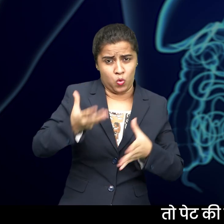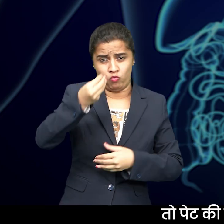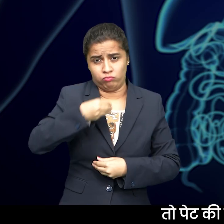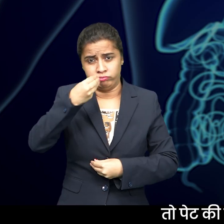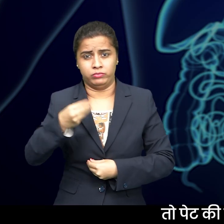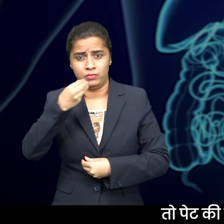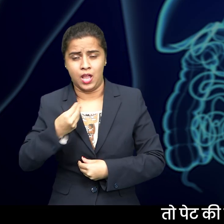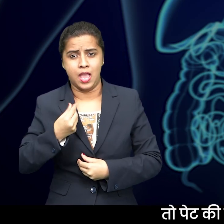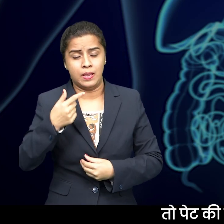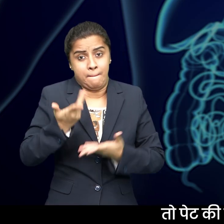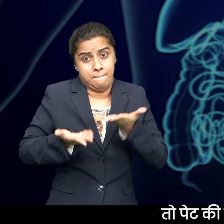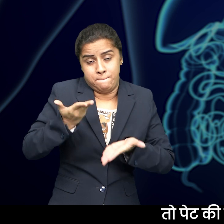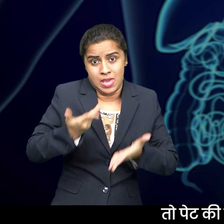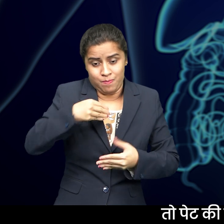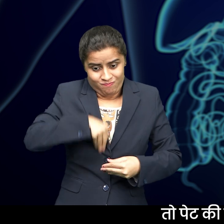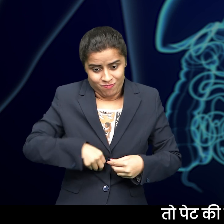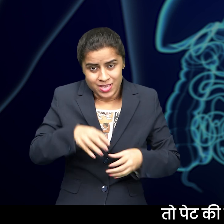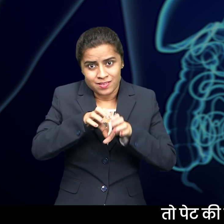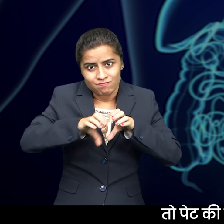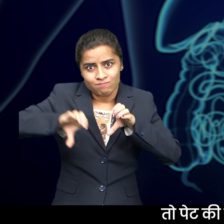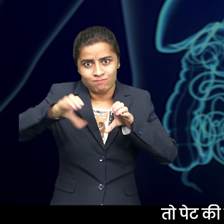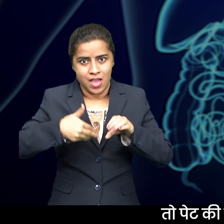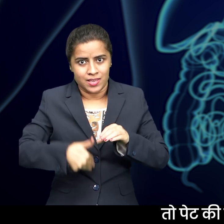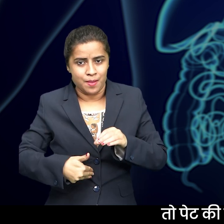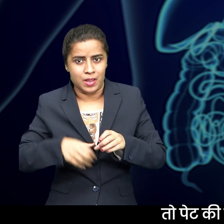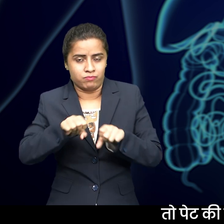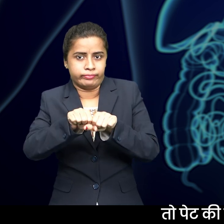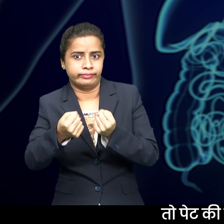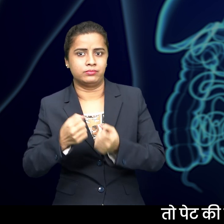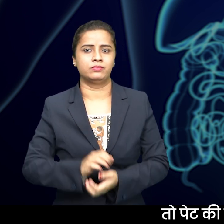दीवारें नष्ट हो जाएंगी।